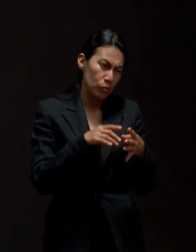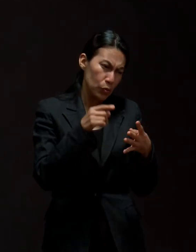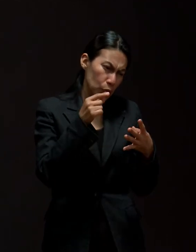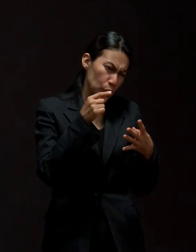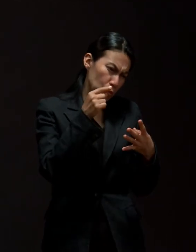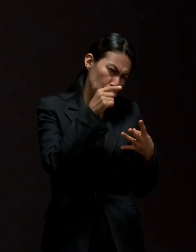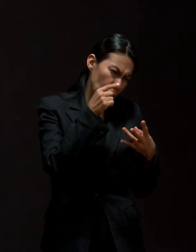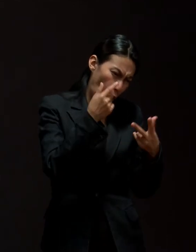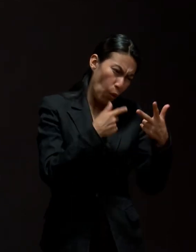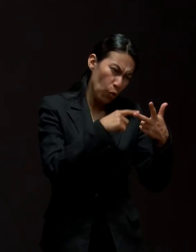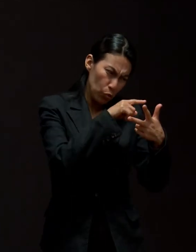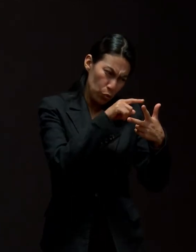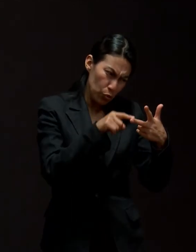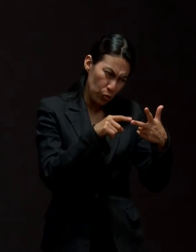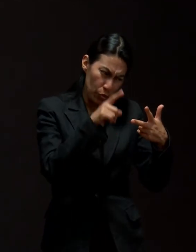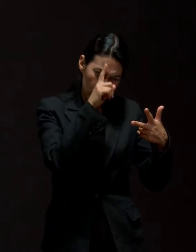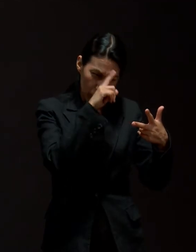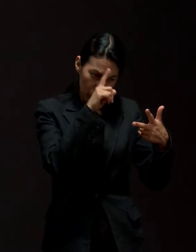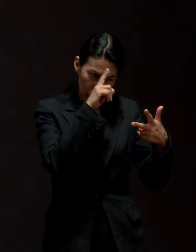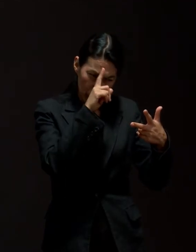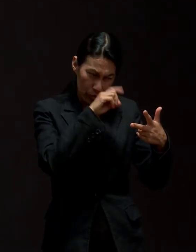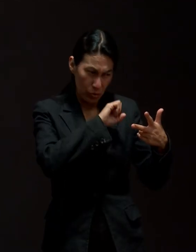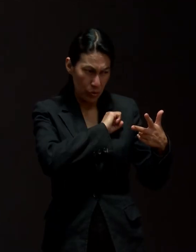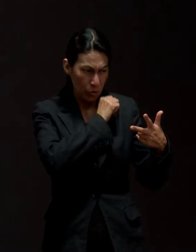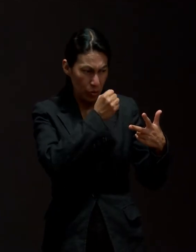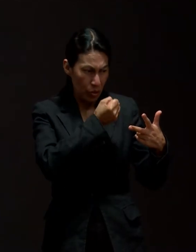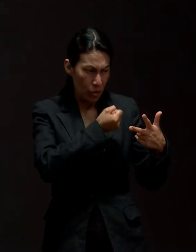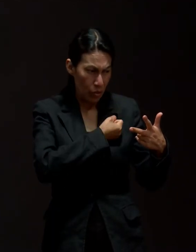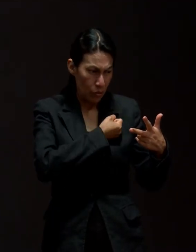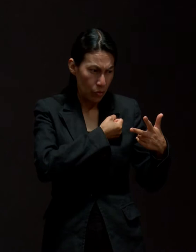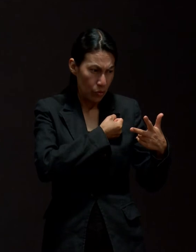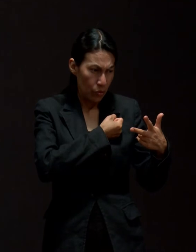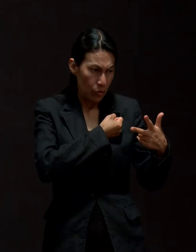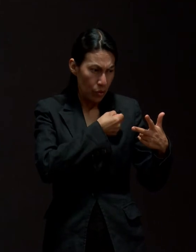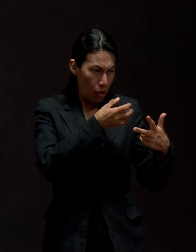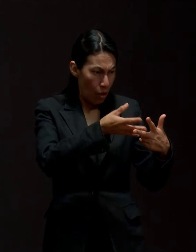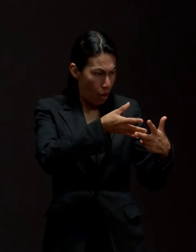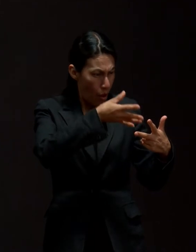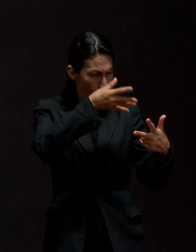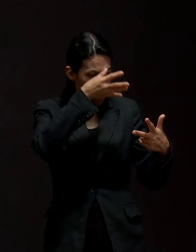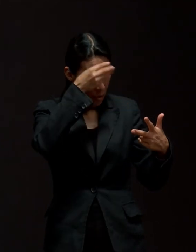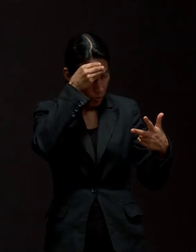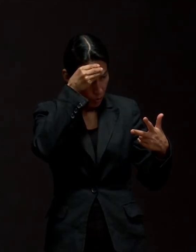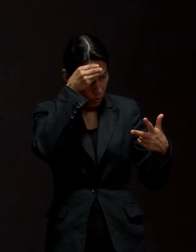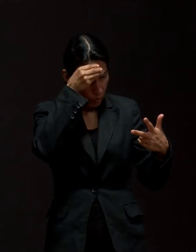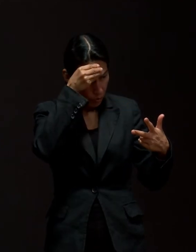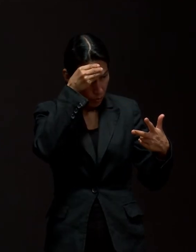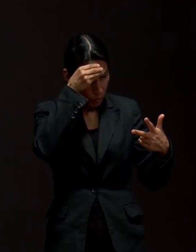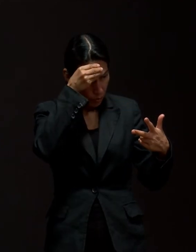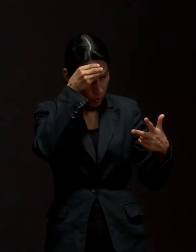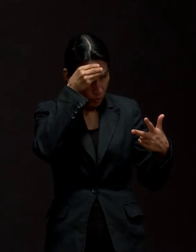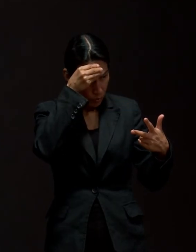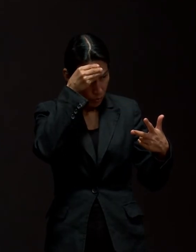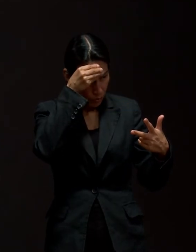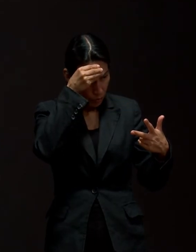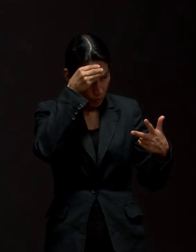ilustrativo que te va guiando paso por paso en los remedios naturales